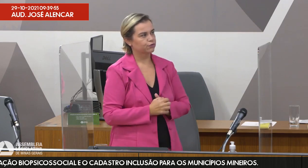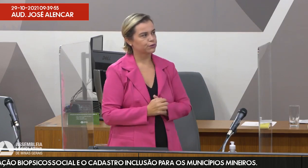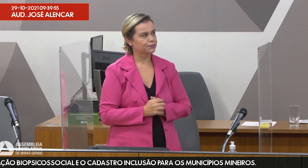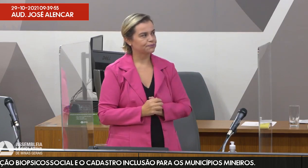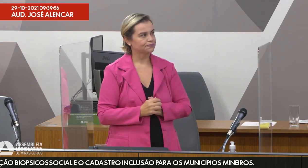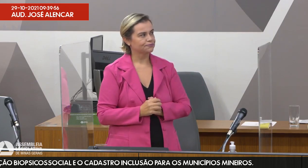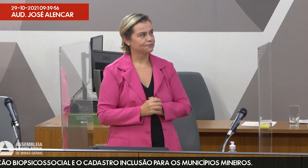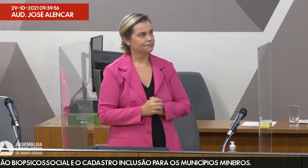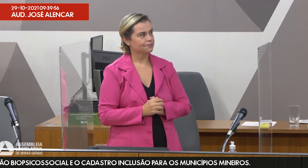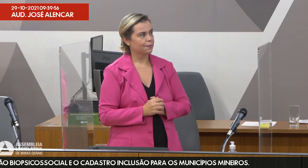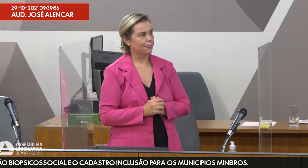Próximo slide, por favor.